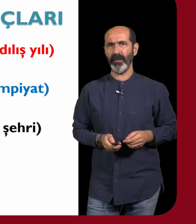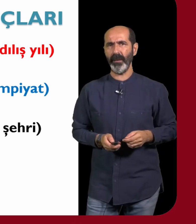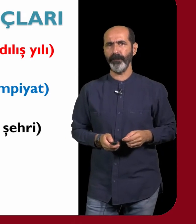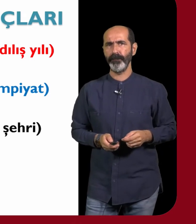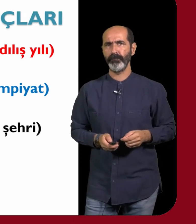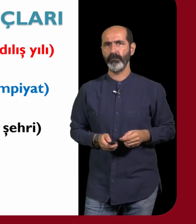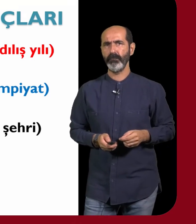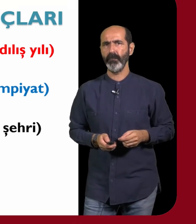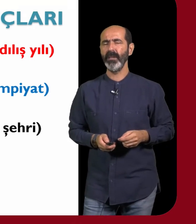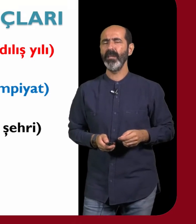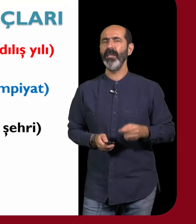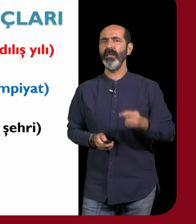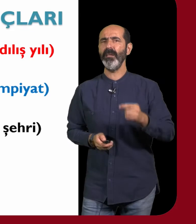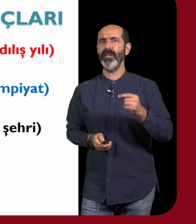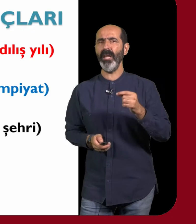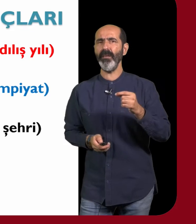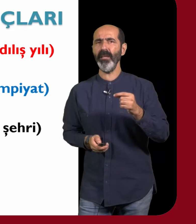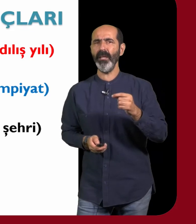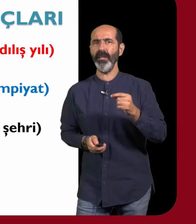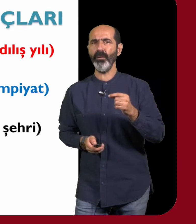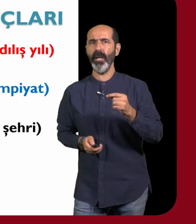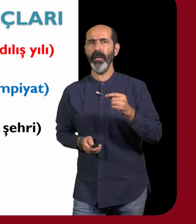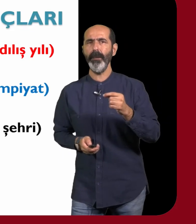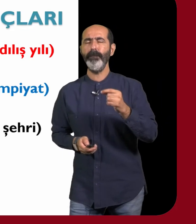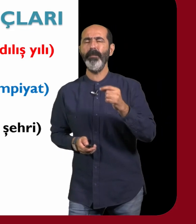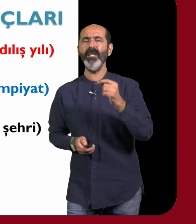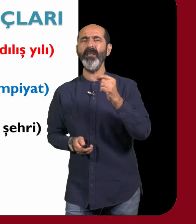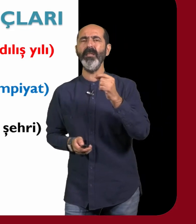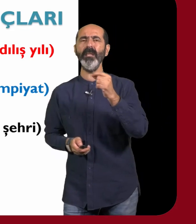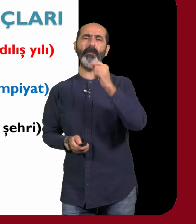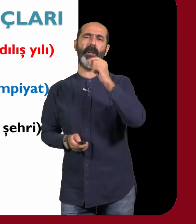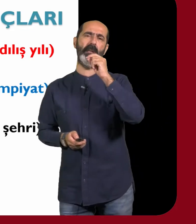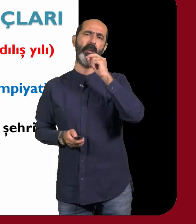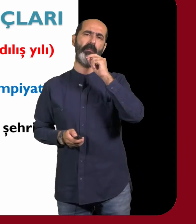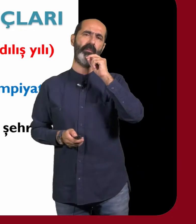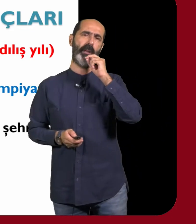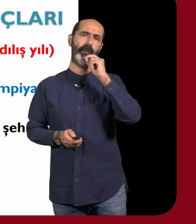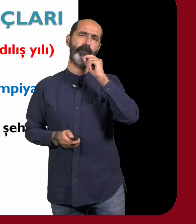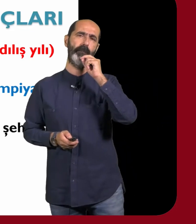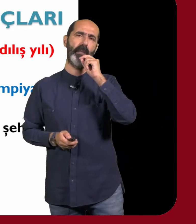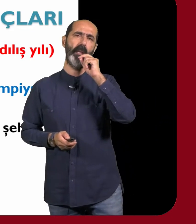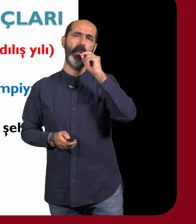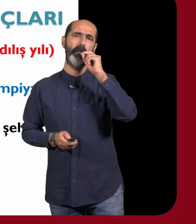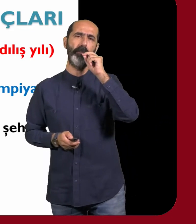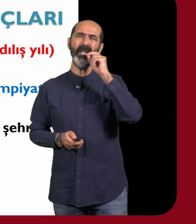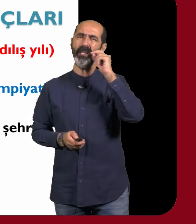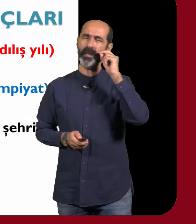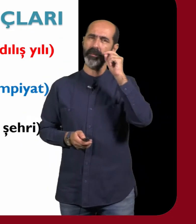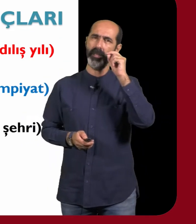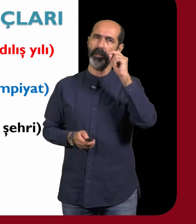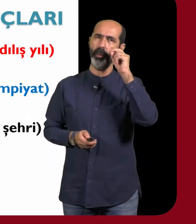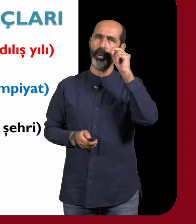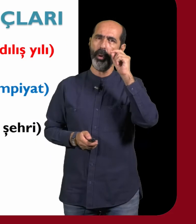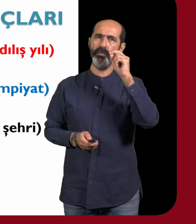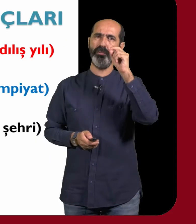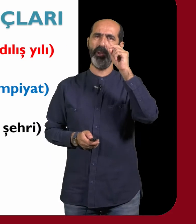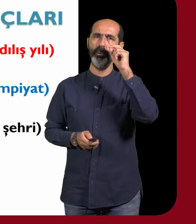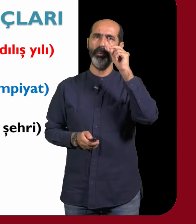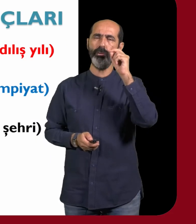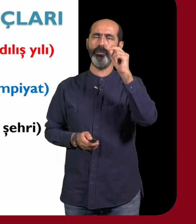yapacakları zaman kendilerine göre bir yıl belirlemişler milattan